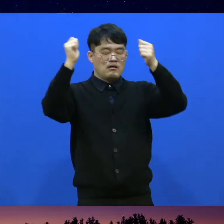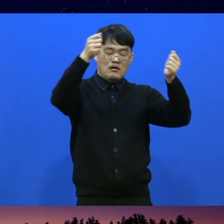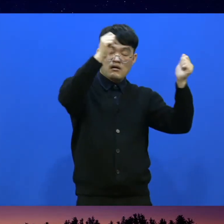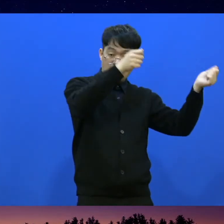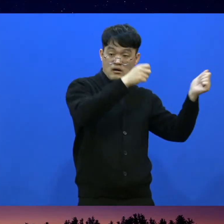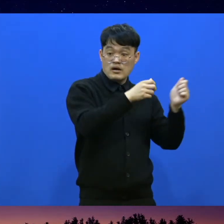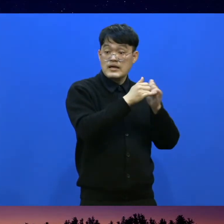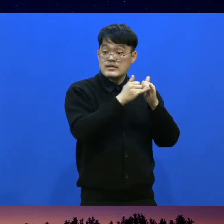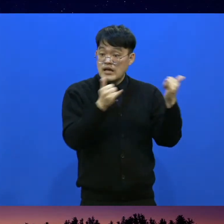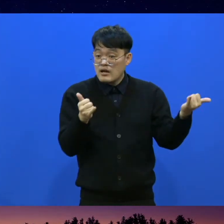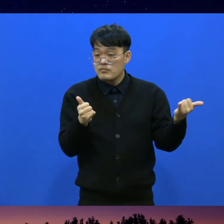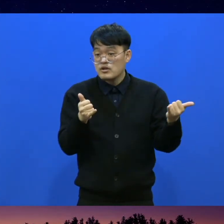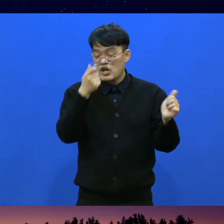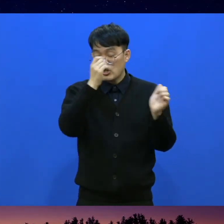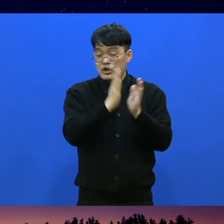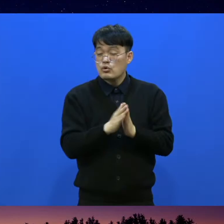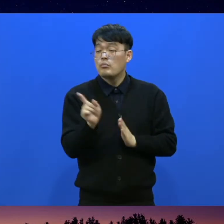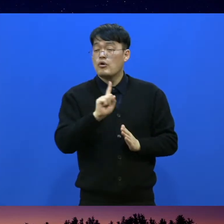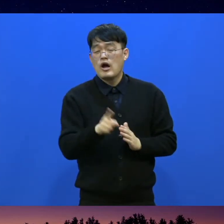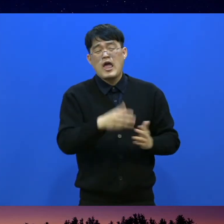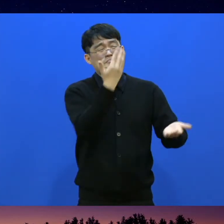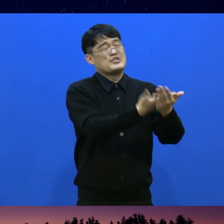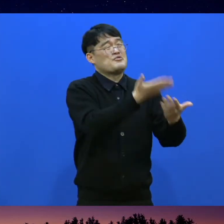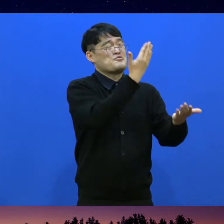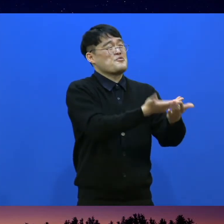달래. 막달라 마리아.